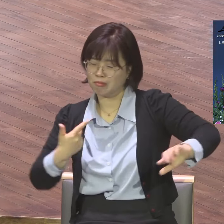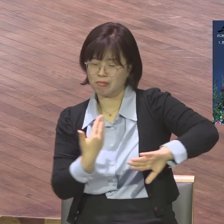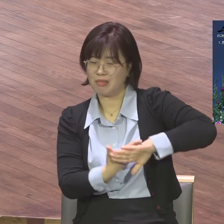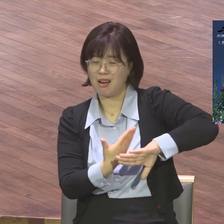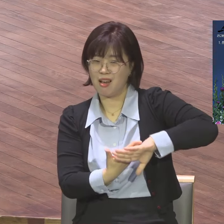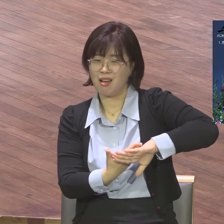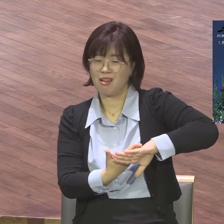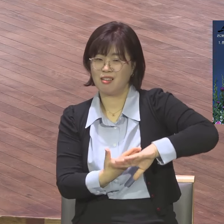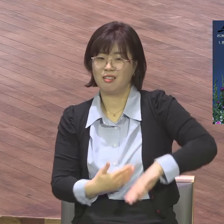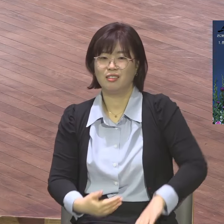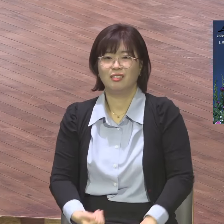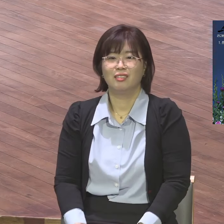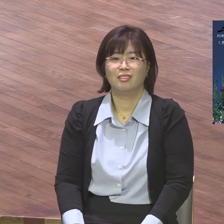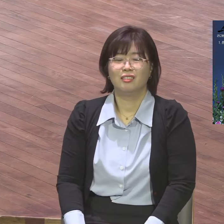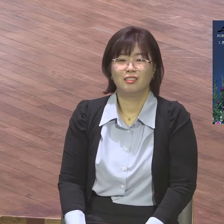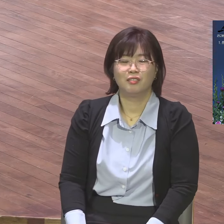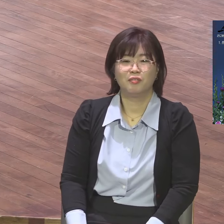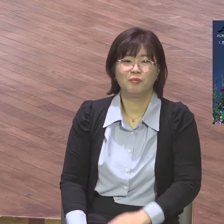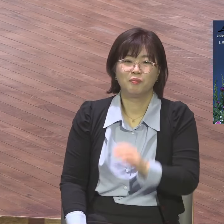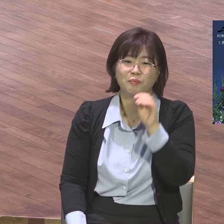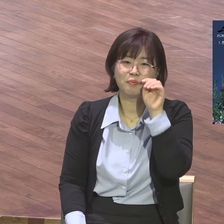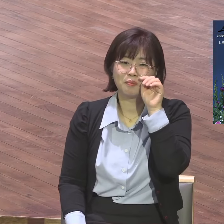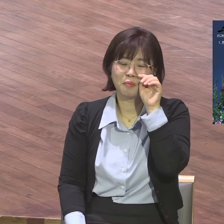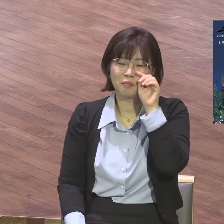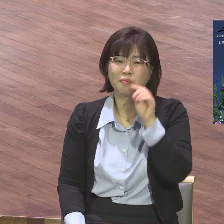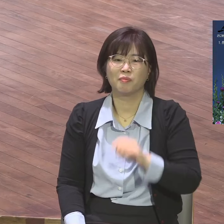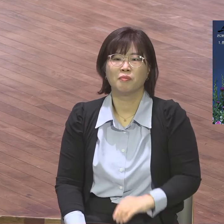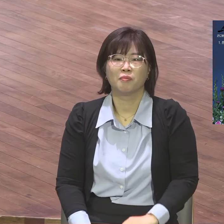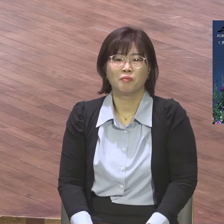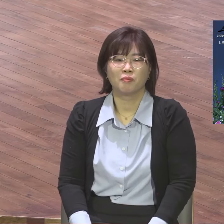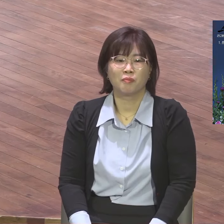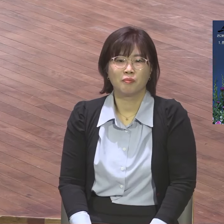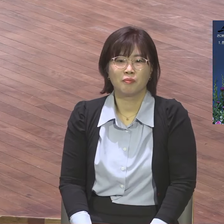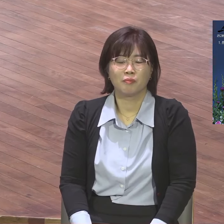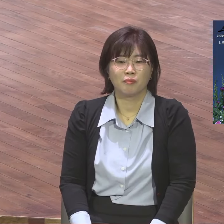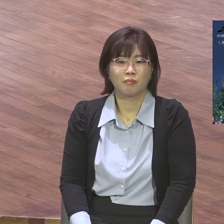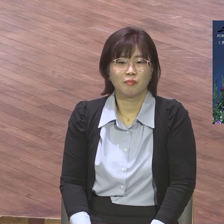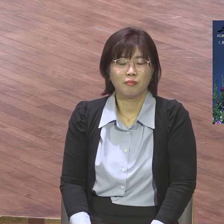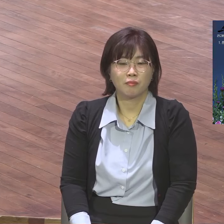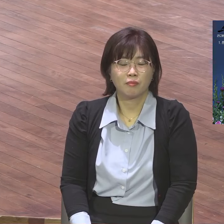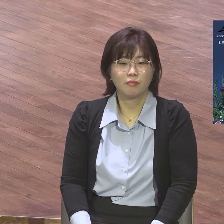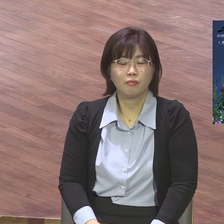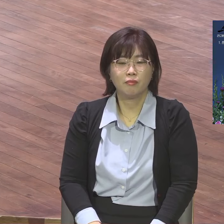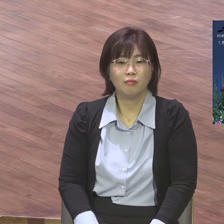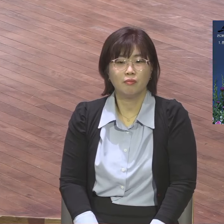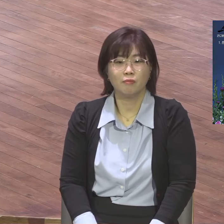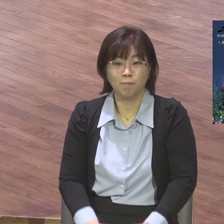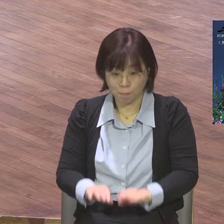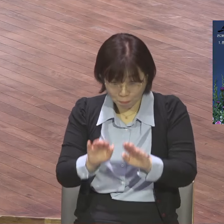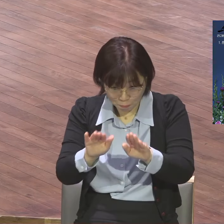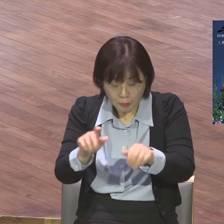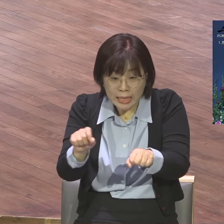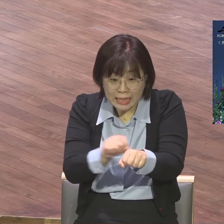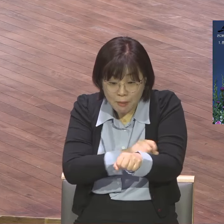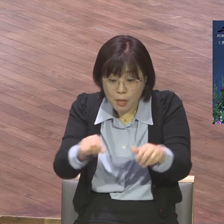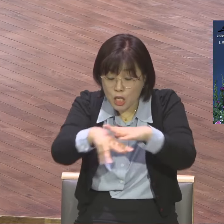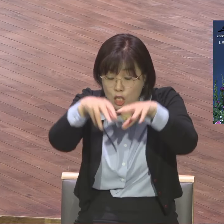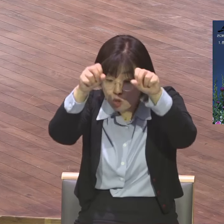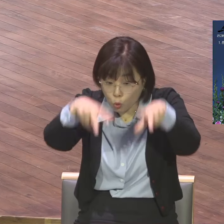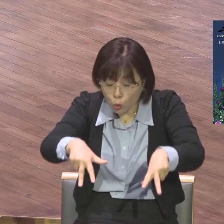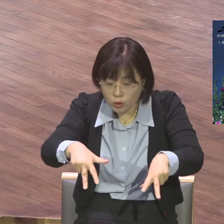특별히 전도서의 말씀은요 솔로몬이 향후에 이스라엘의 미래를 책임질 젊은이들을 향해서 쓴